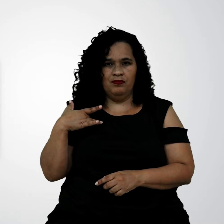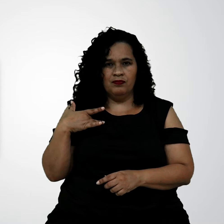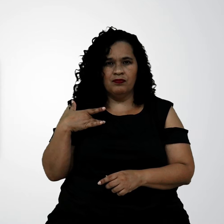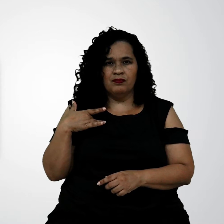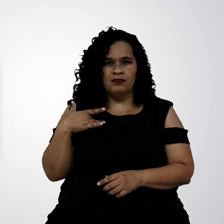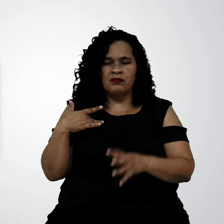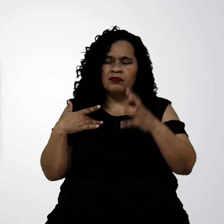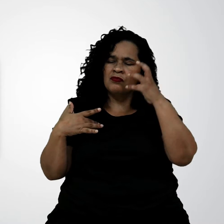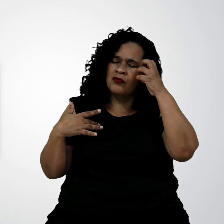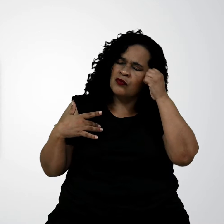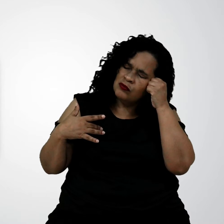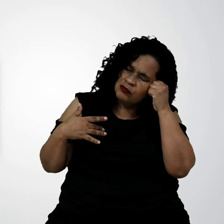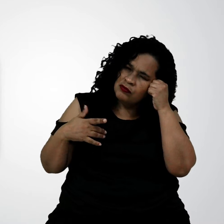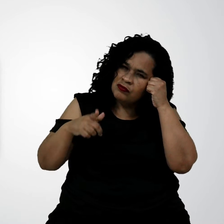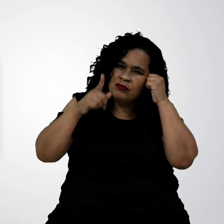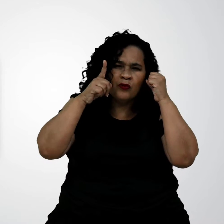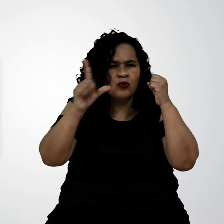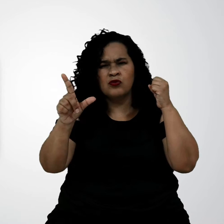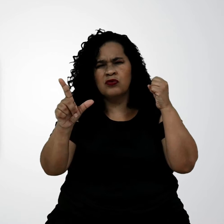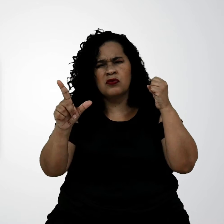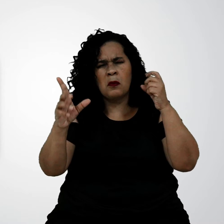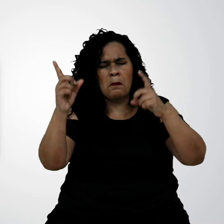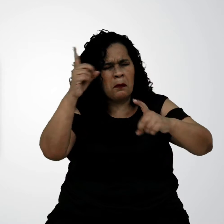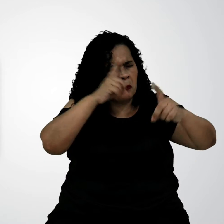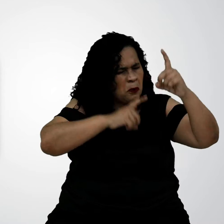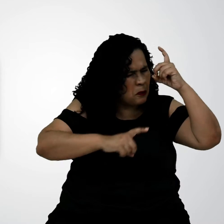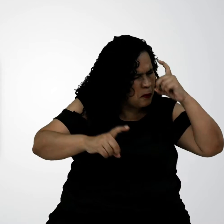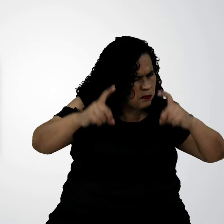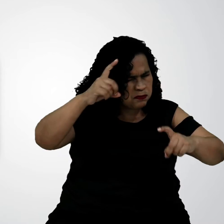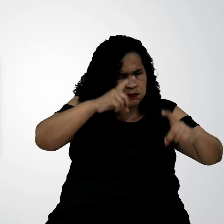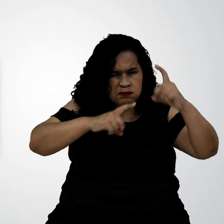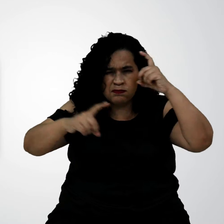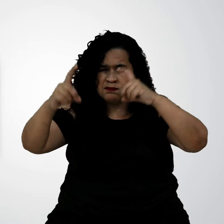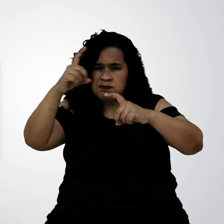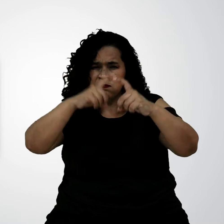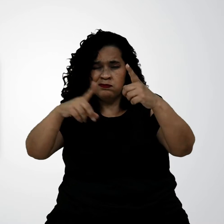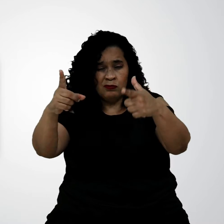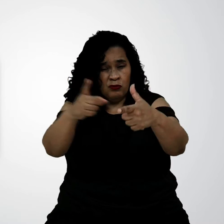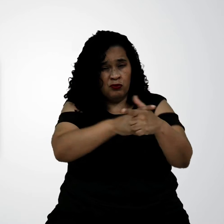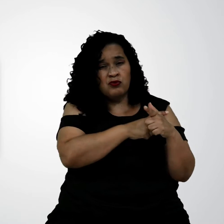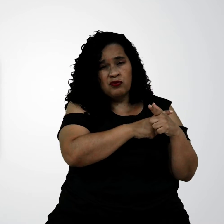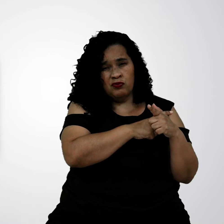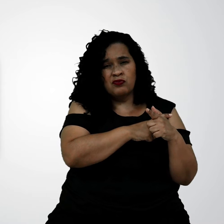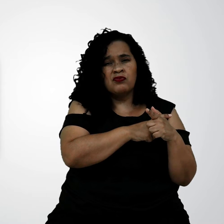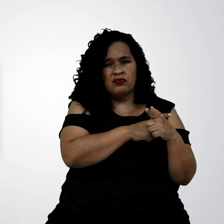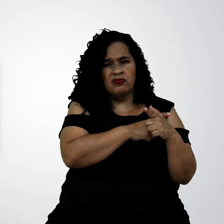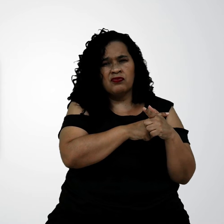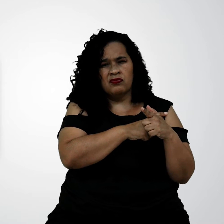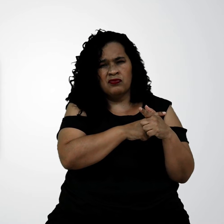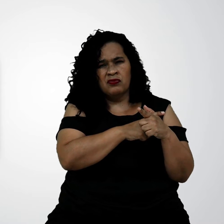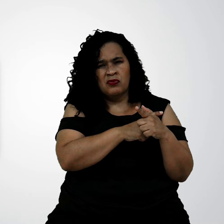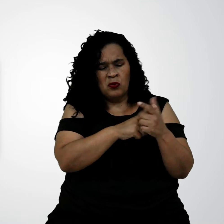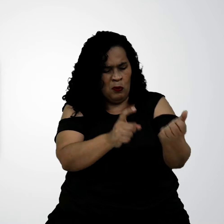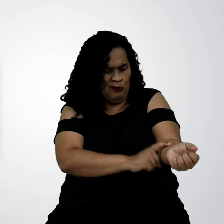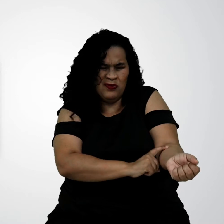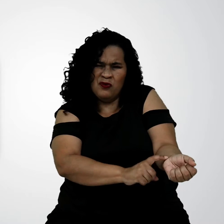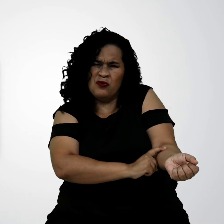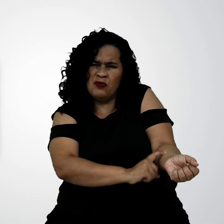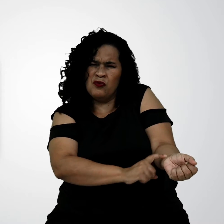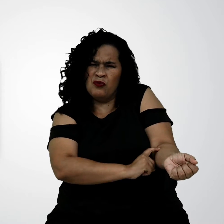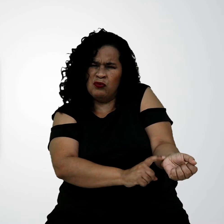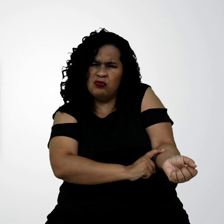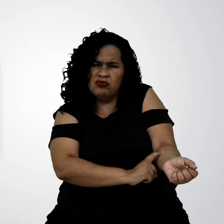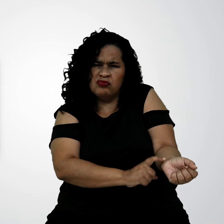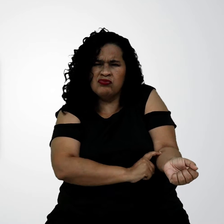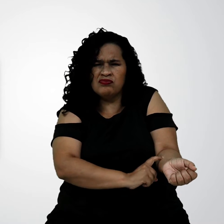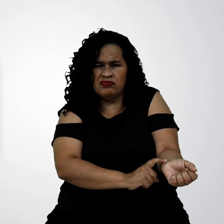direito. Ele andava muito preocupado com as dívidas. Ele estava muito estressado.